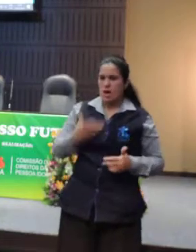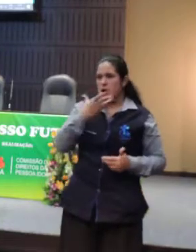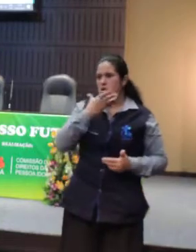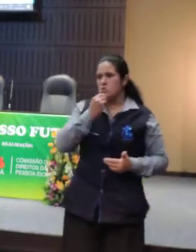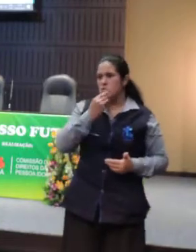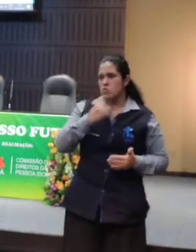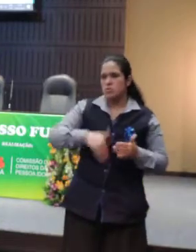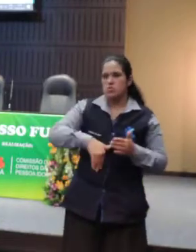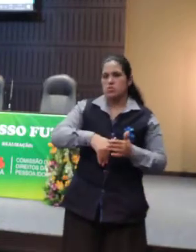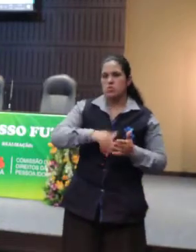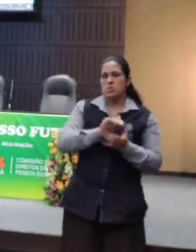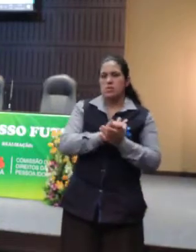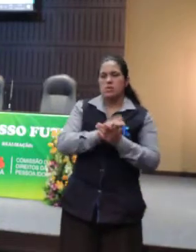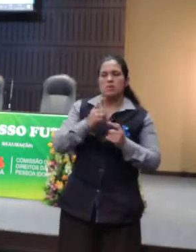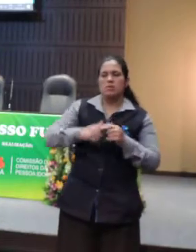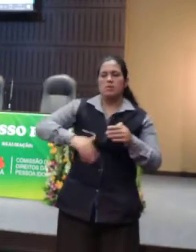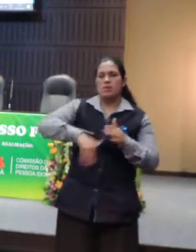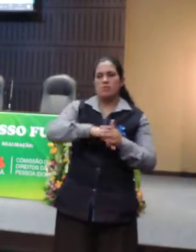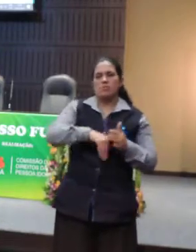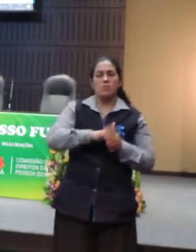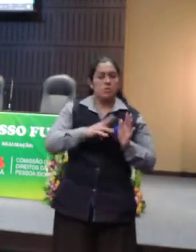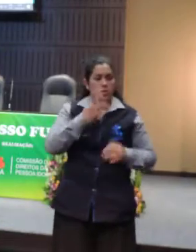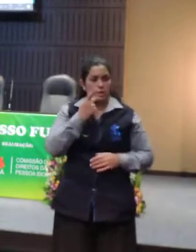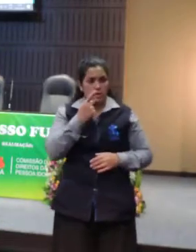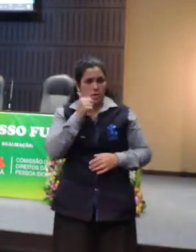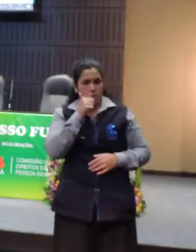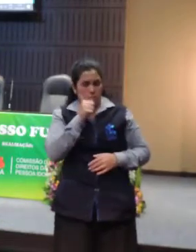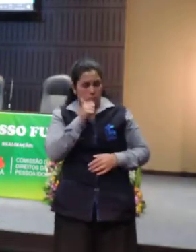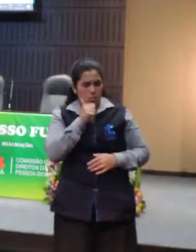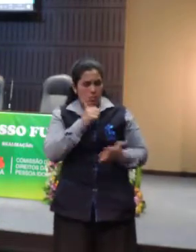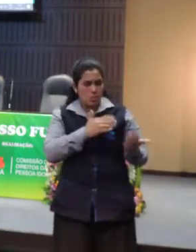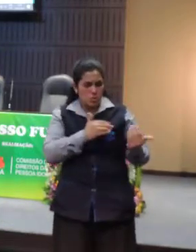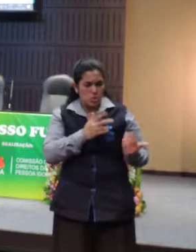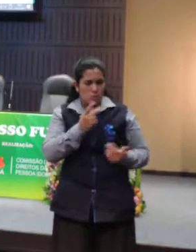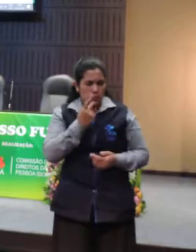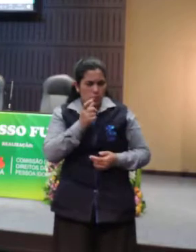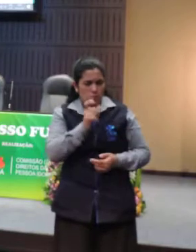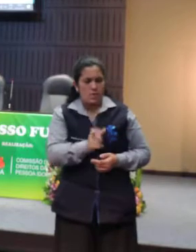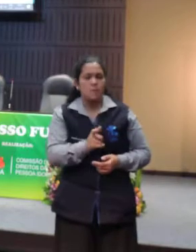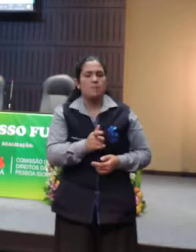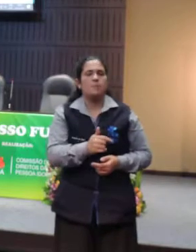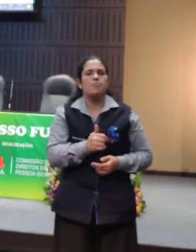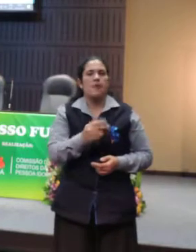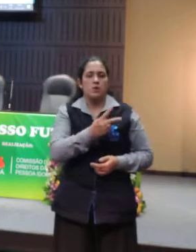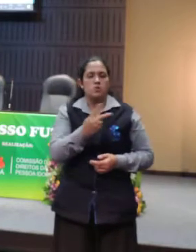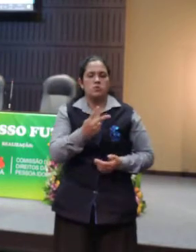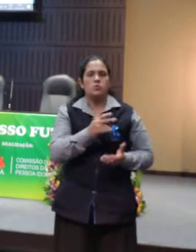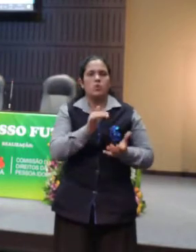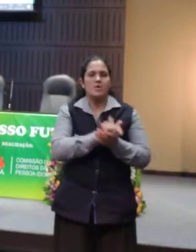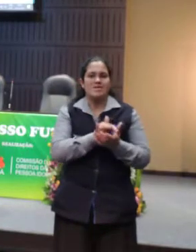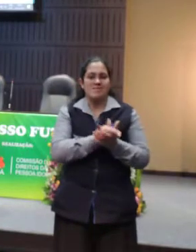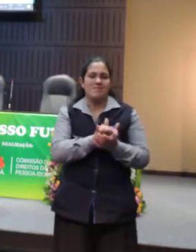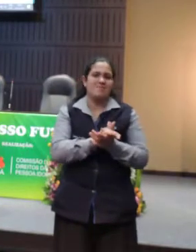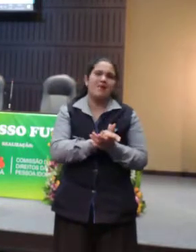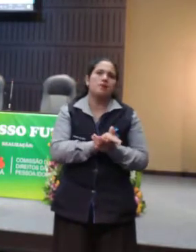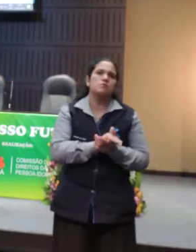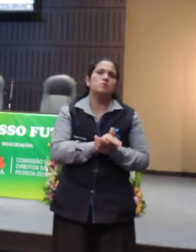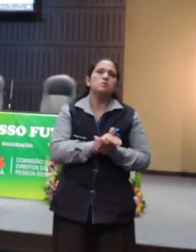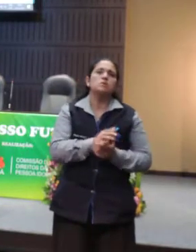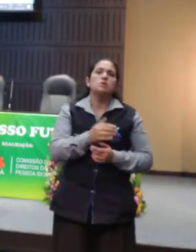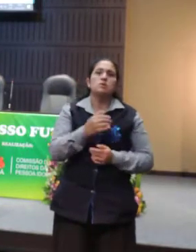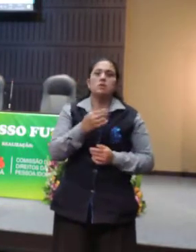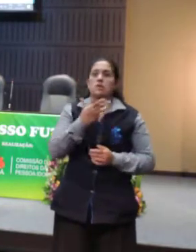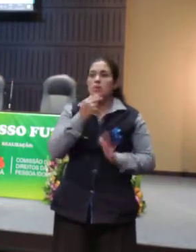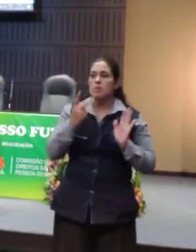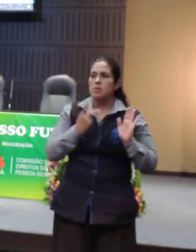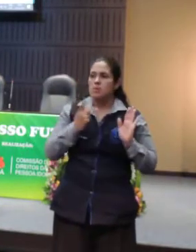ele. Vai junto, esses dias eu falei com uma moça, a esposa de um amigo meu, eles casaram, e ele prometeu que não ia mais jogar futebol,